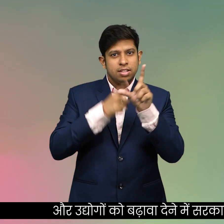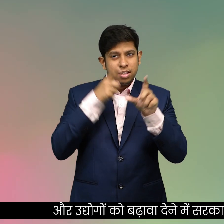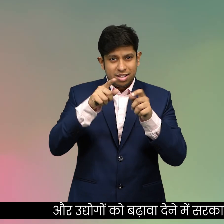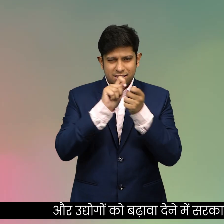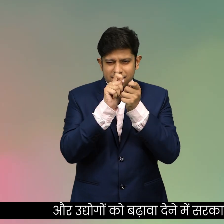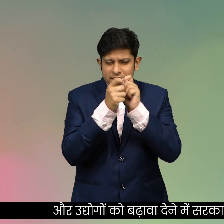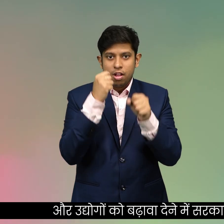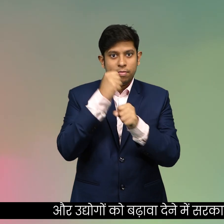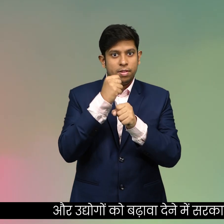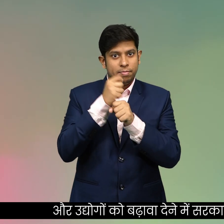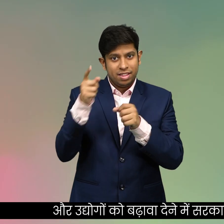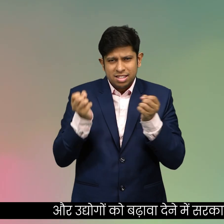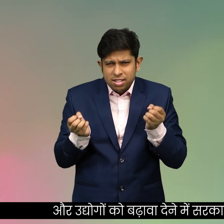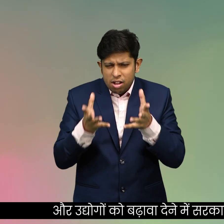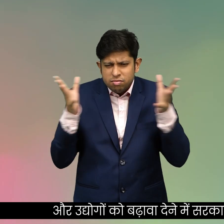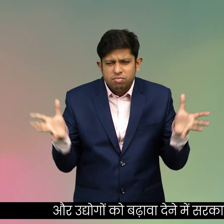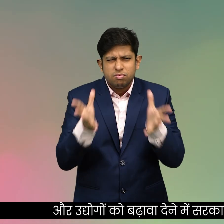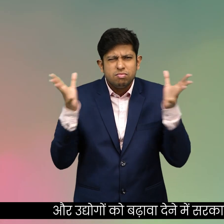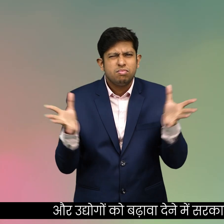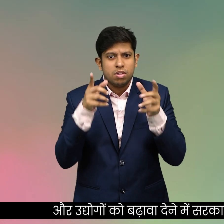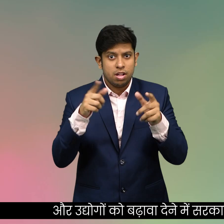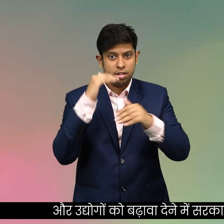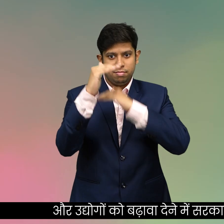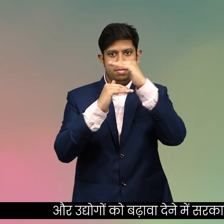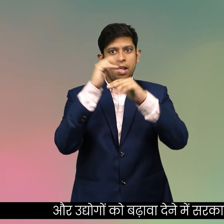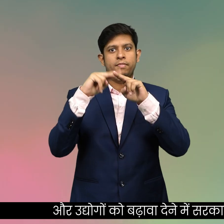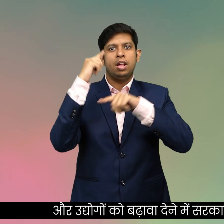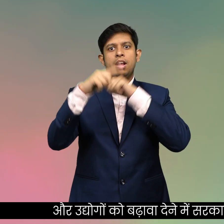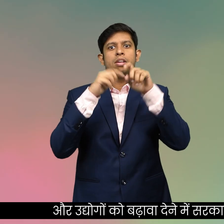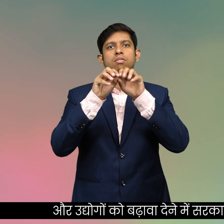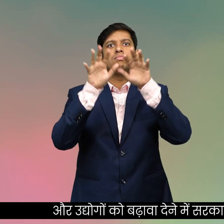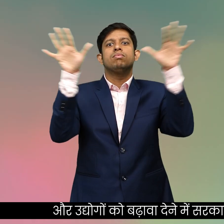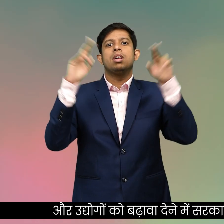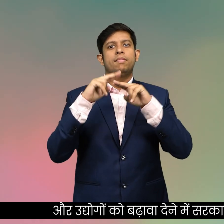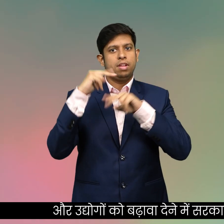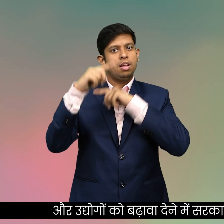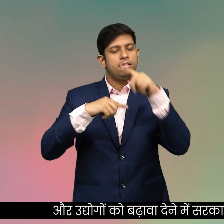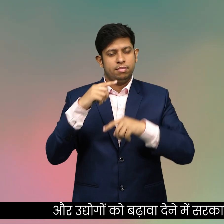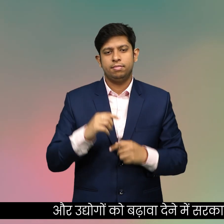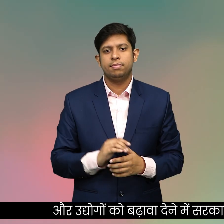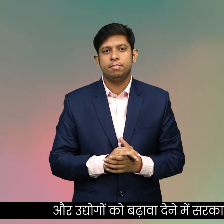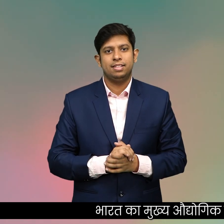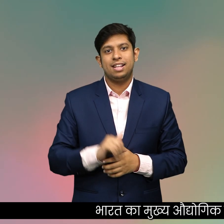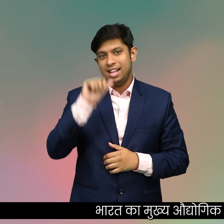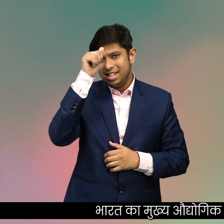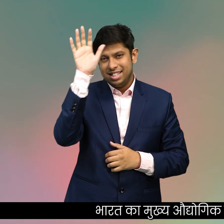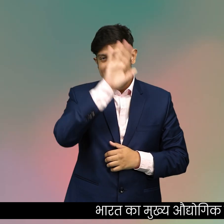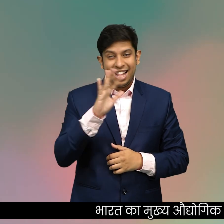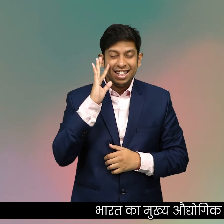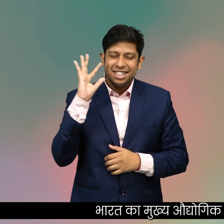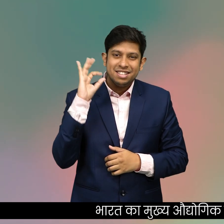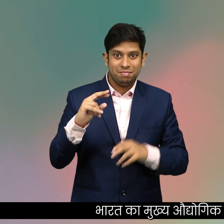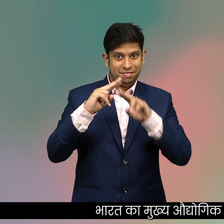और उद्योगों को बढ़ावा देने में सरकार की पहल का महत्वपूर्ण योगदान रहा है। भारत